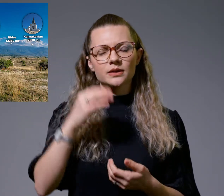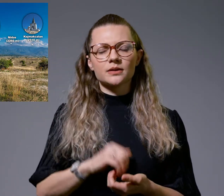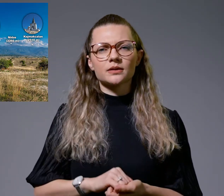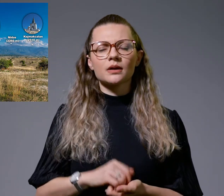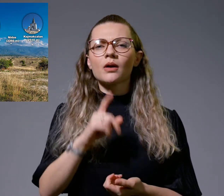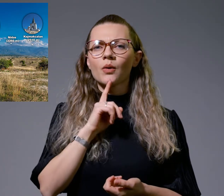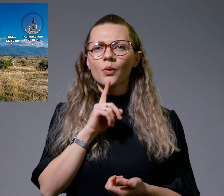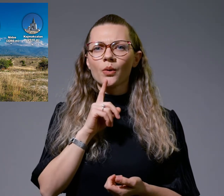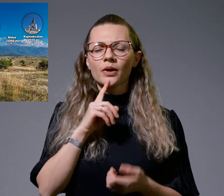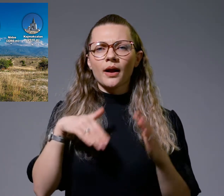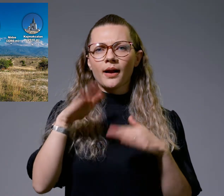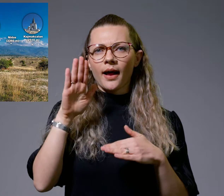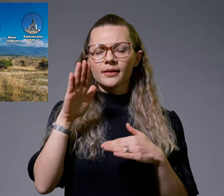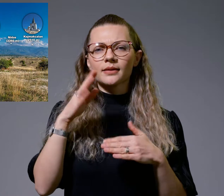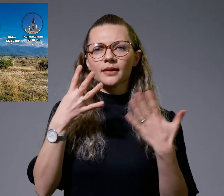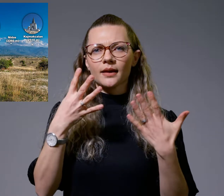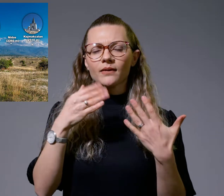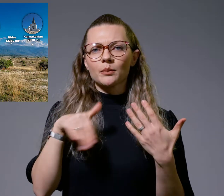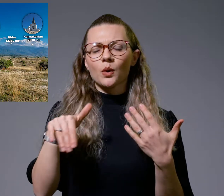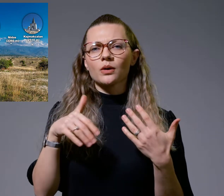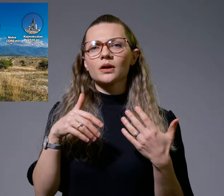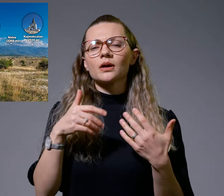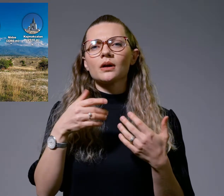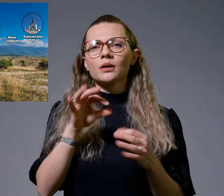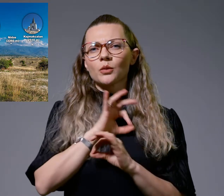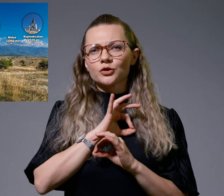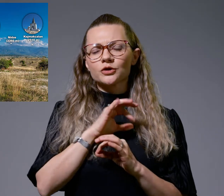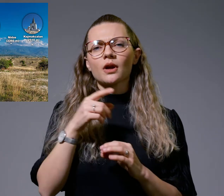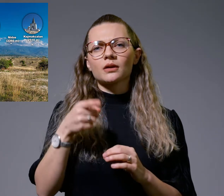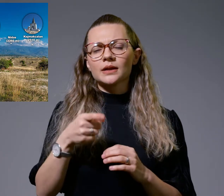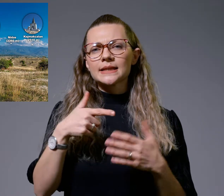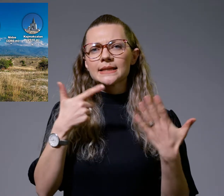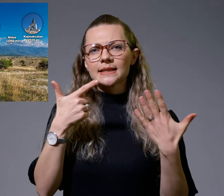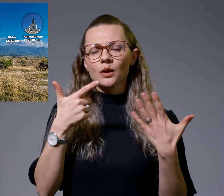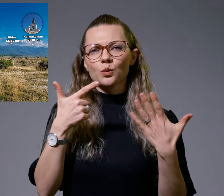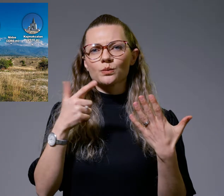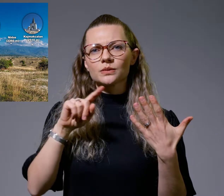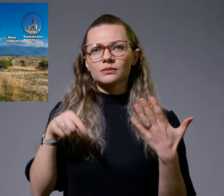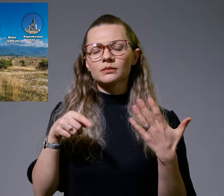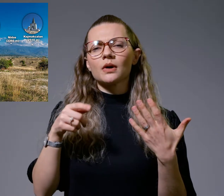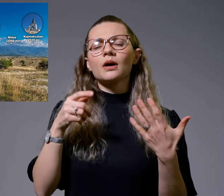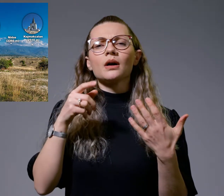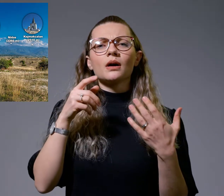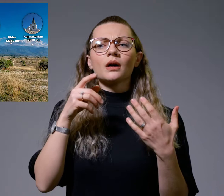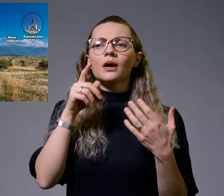кои над 9 милиони загинале, заедно со 7 милиони цивили. Како еден